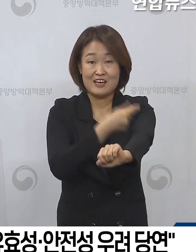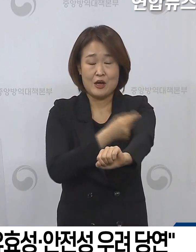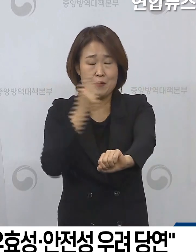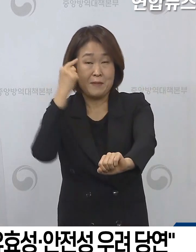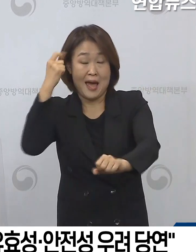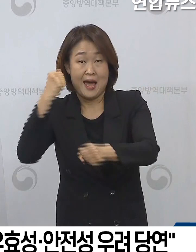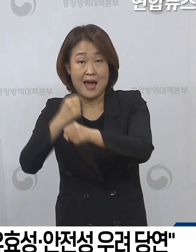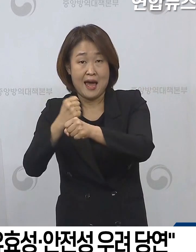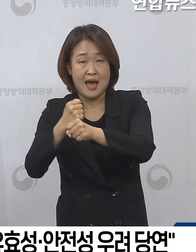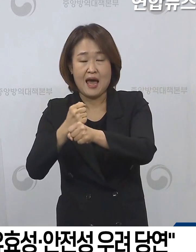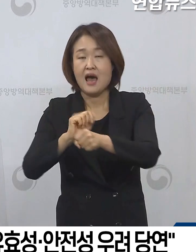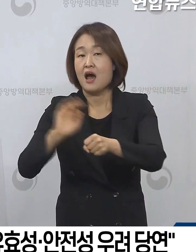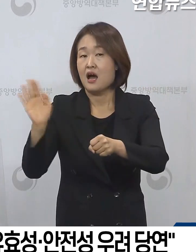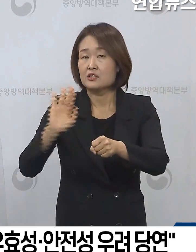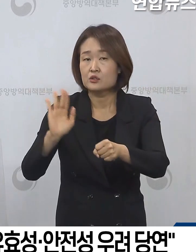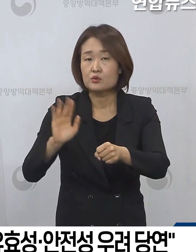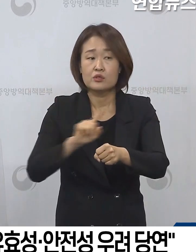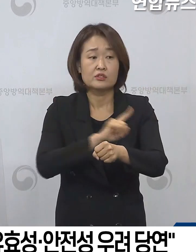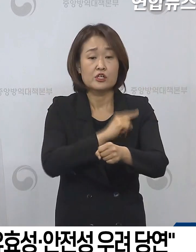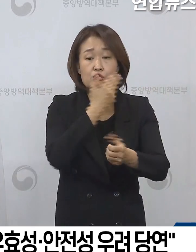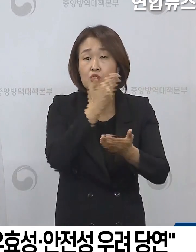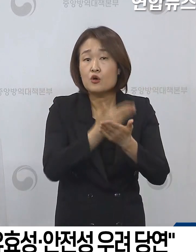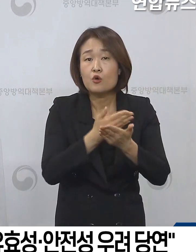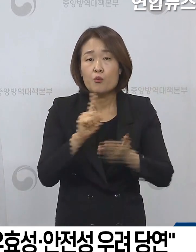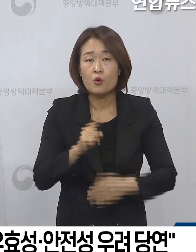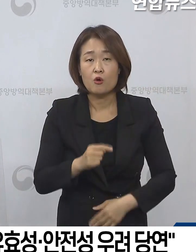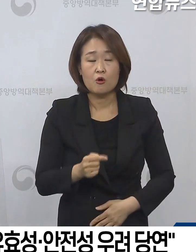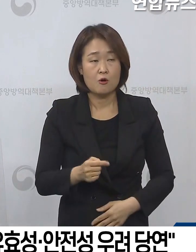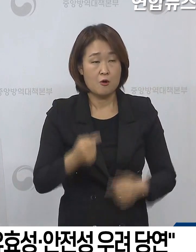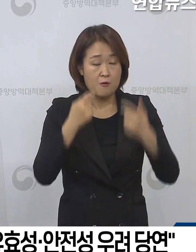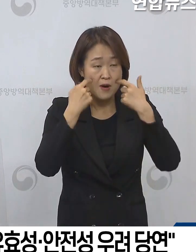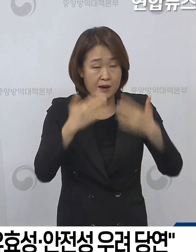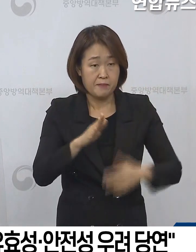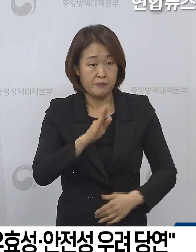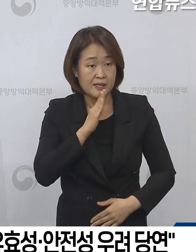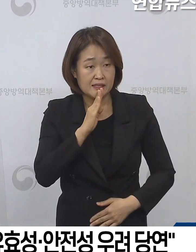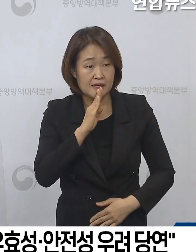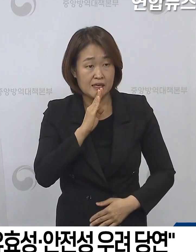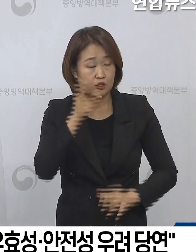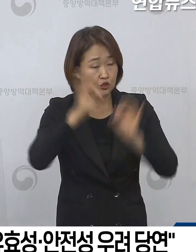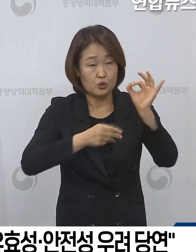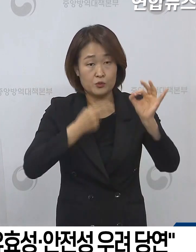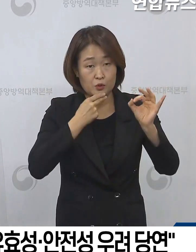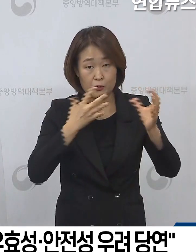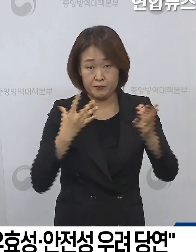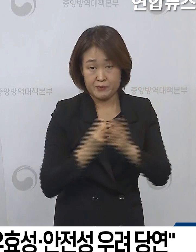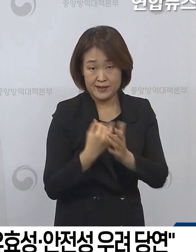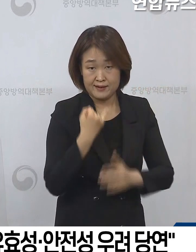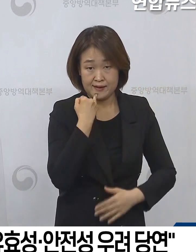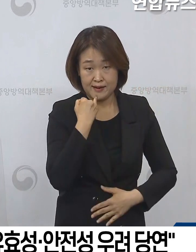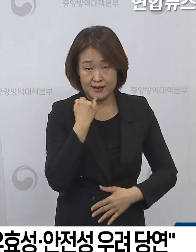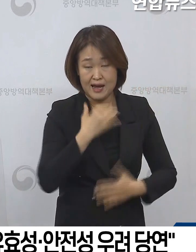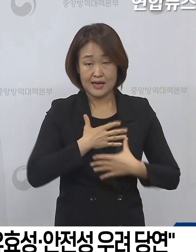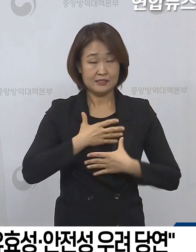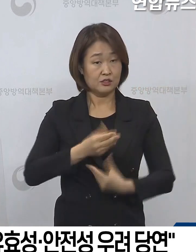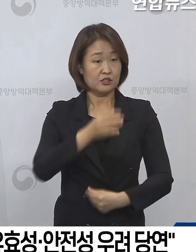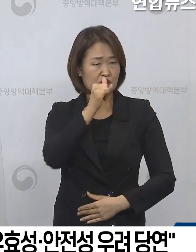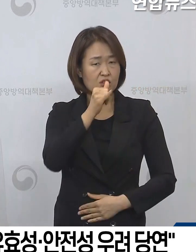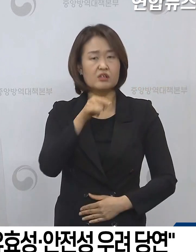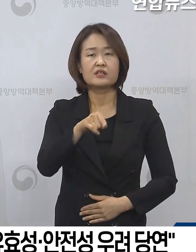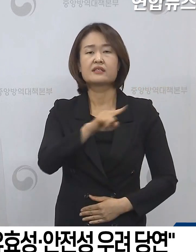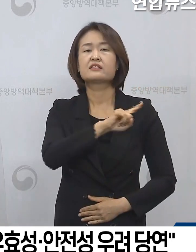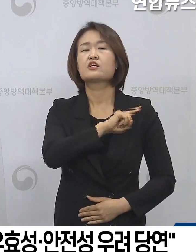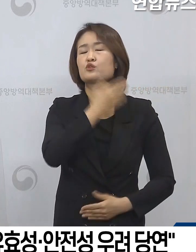검색에 더 많은 시간이 필요한 그런 분해합니다 이렇게 시간이 많이 걸리는 것이 백신 개발과 완성 인데